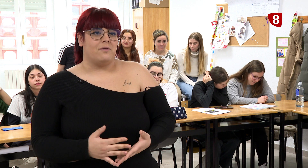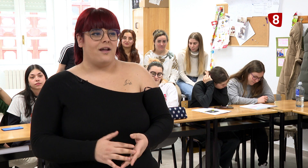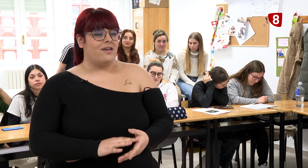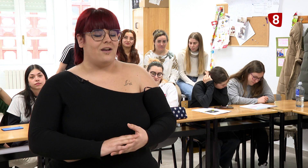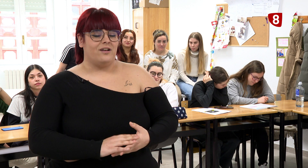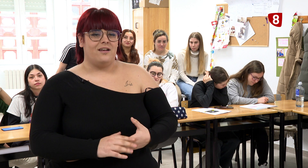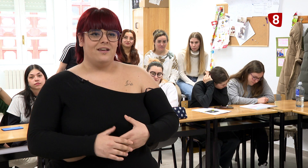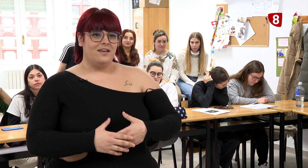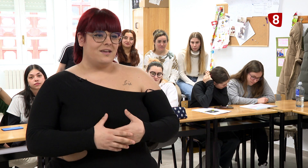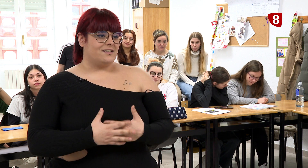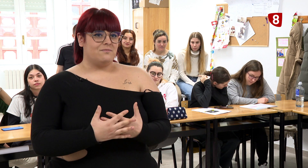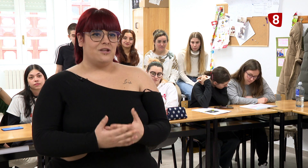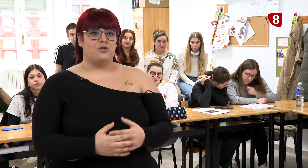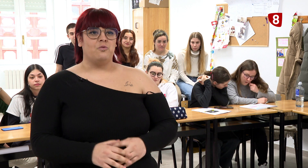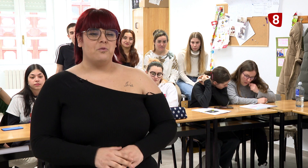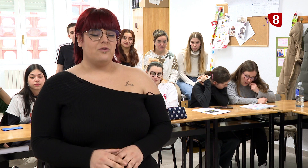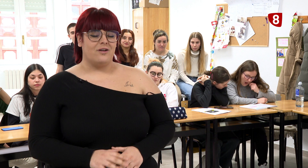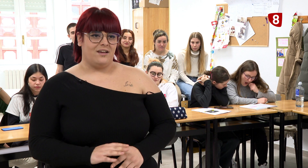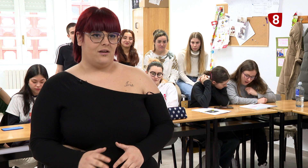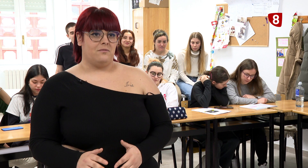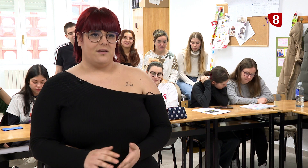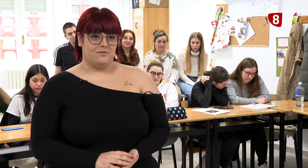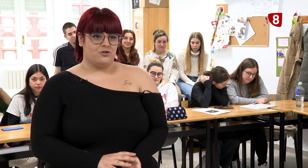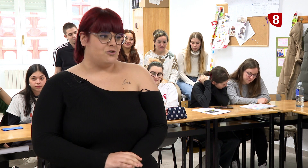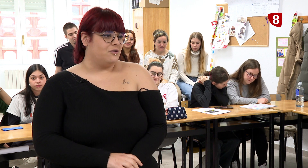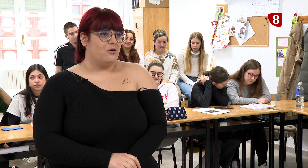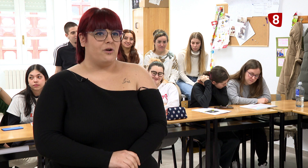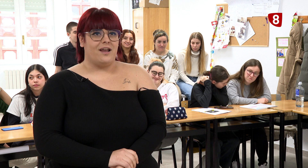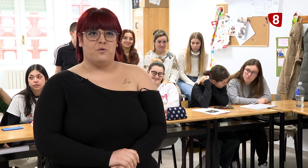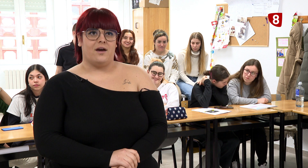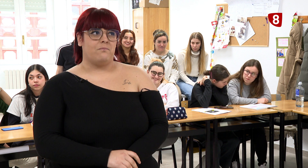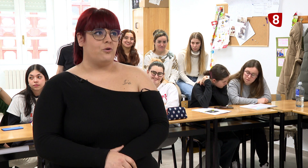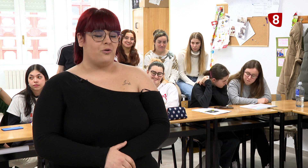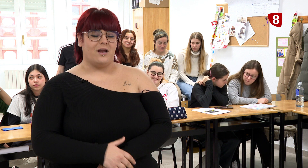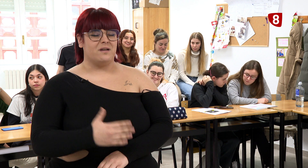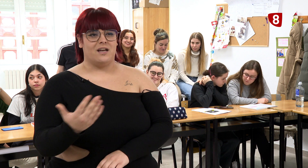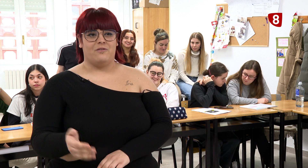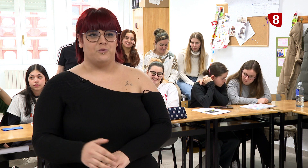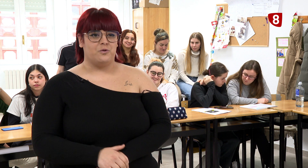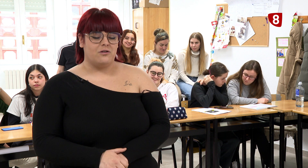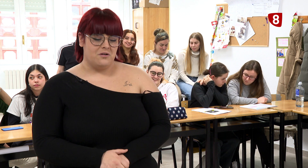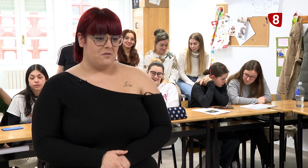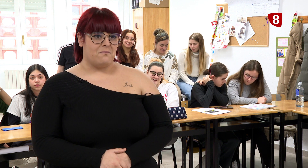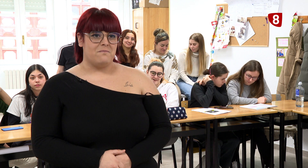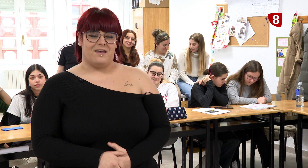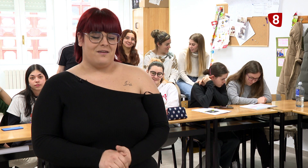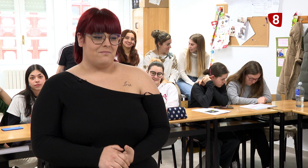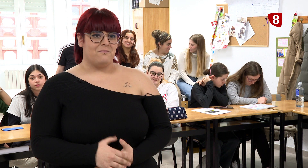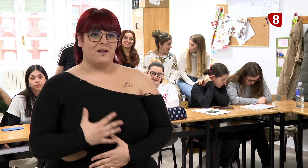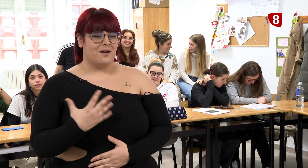nada, y al final estás metiéndote en un mundo increíble. O sea, sobre todo por el ayudar, por el pensar en el futuro, a mí me alegra